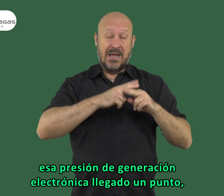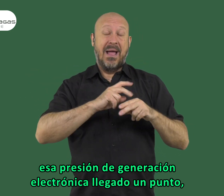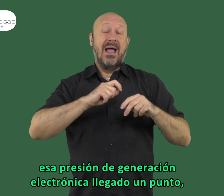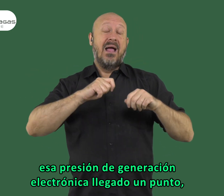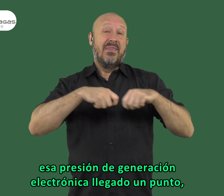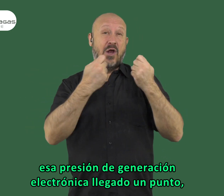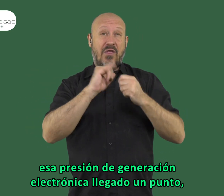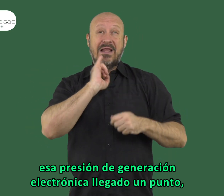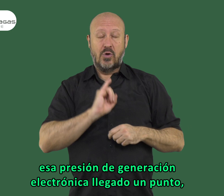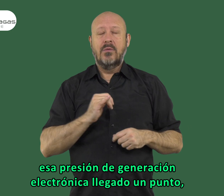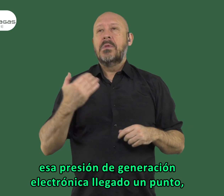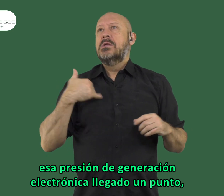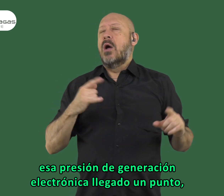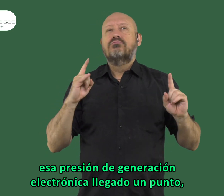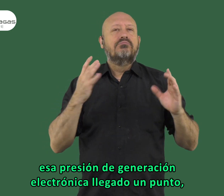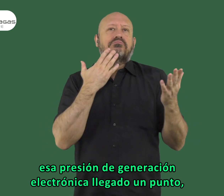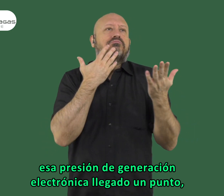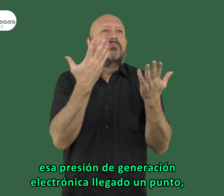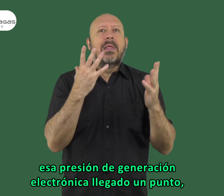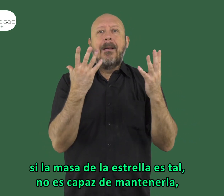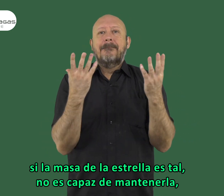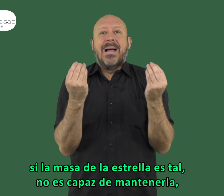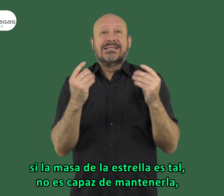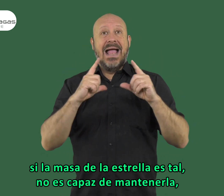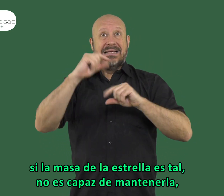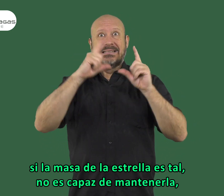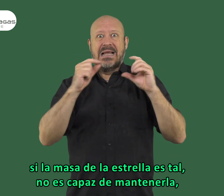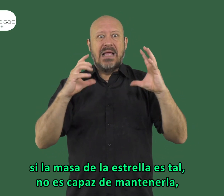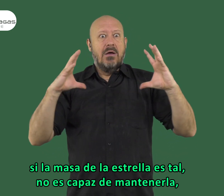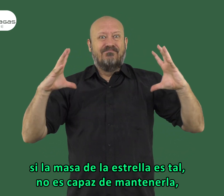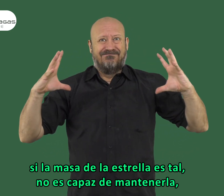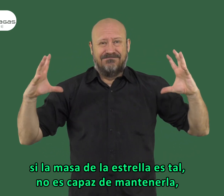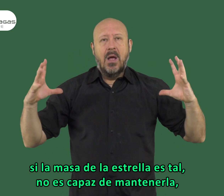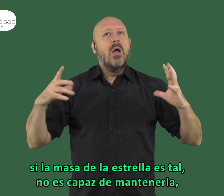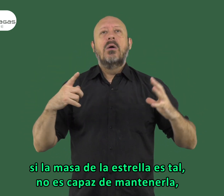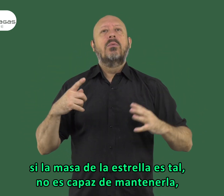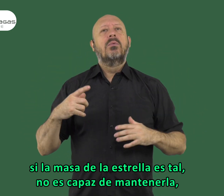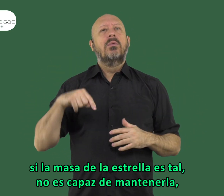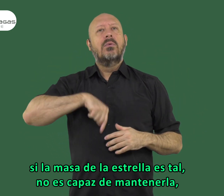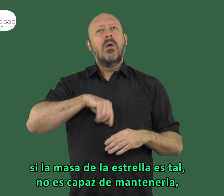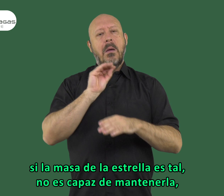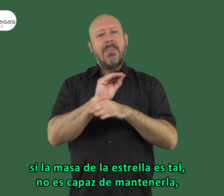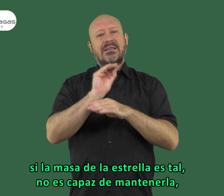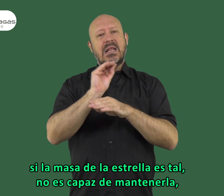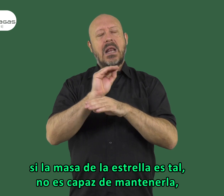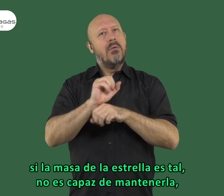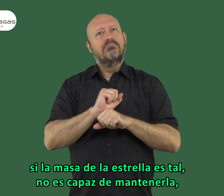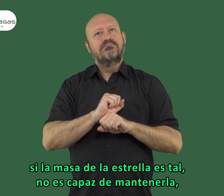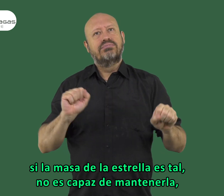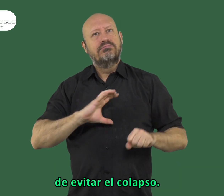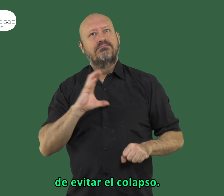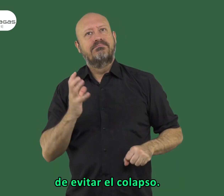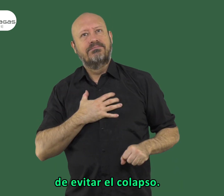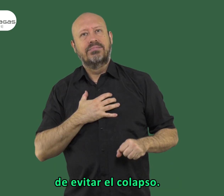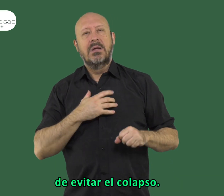degeneración electrónica, llegado a un punto, si la masa de la estrella es tal, no es capaz de